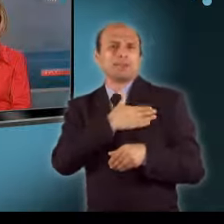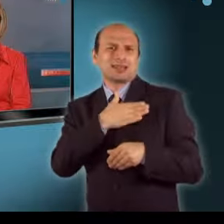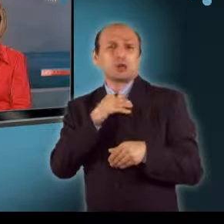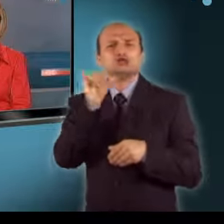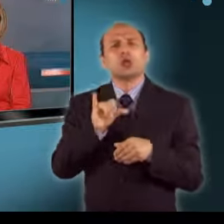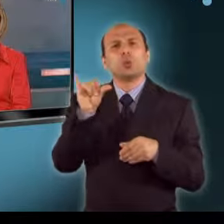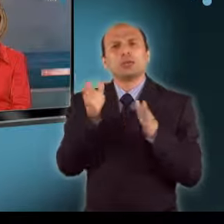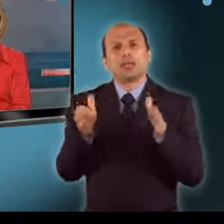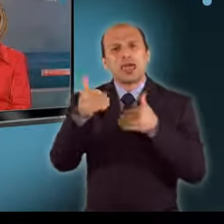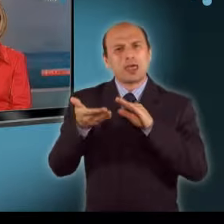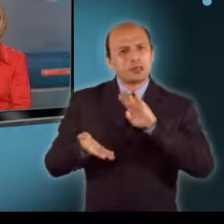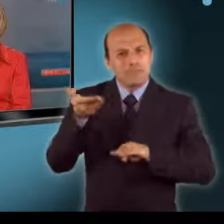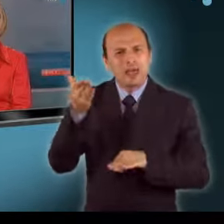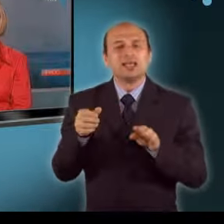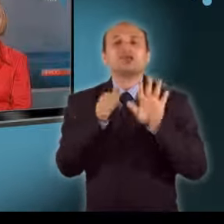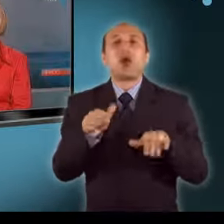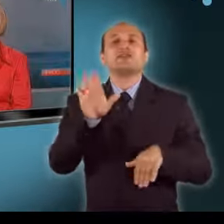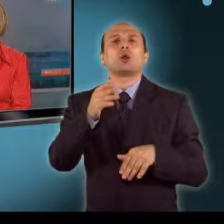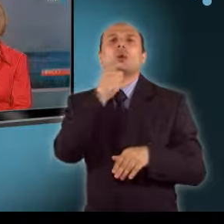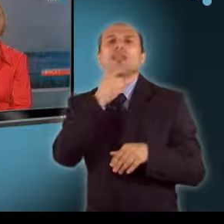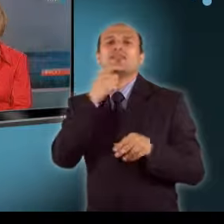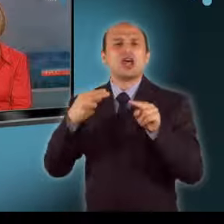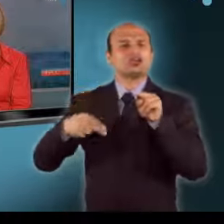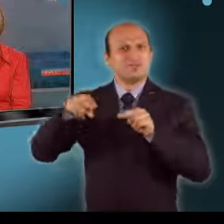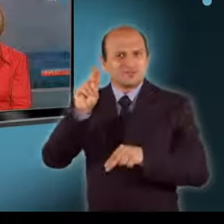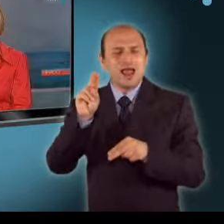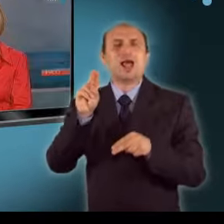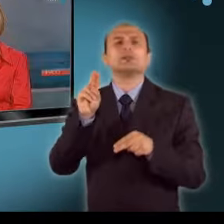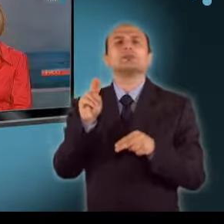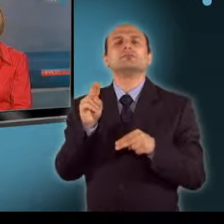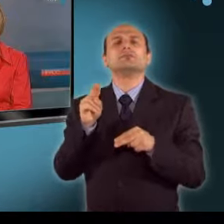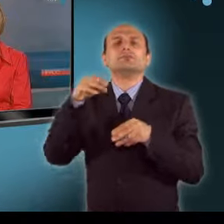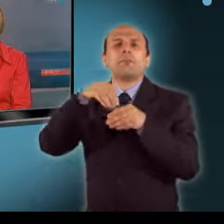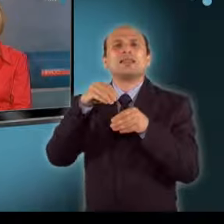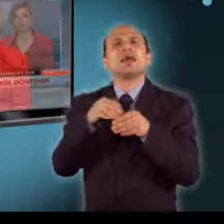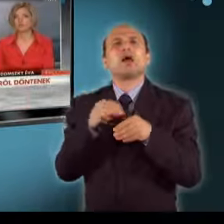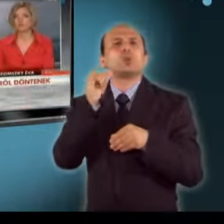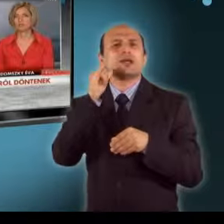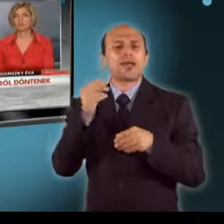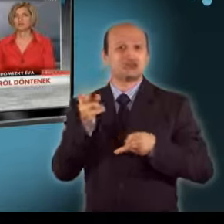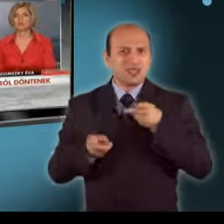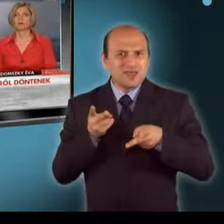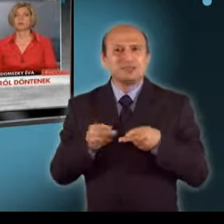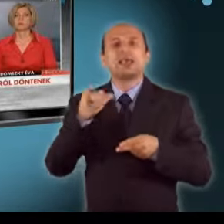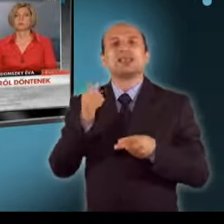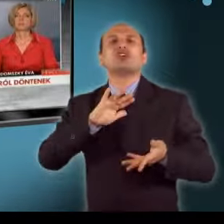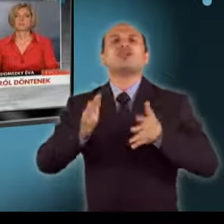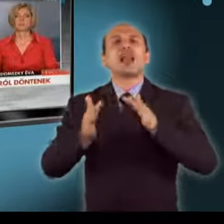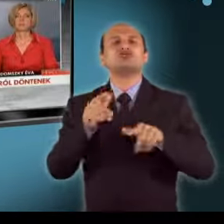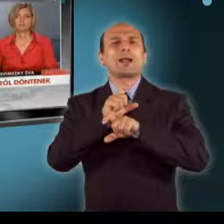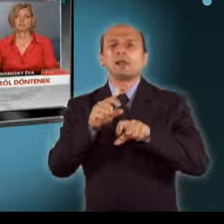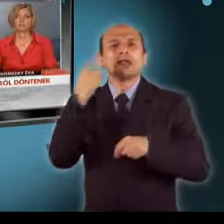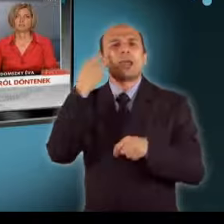év felettiek utazási kedvezményéről, valamint a válság miatt bajba jutott lakáshitelesek megsegítéséről. A parlamentben van